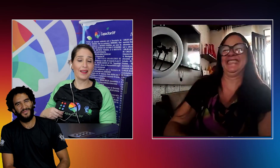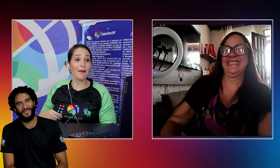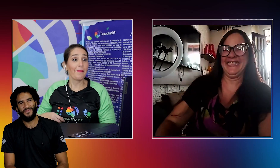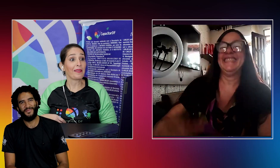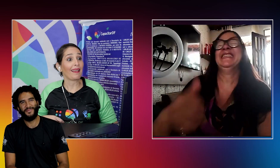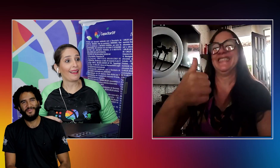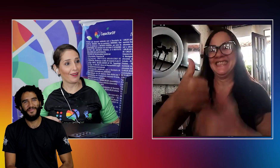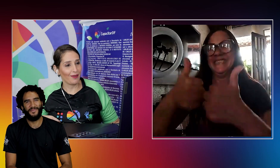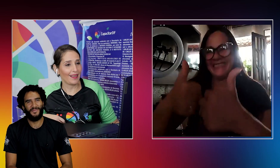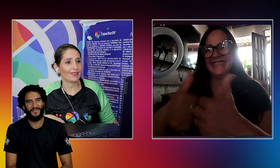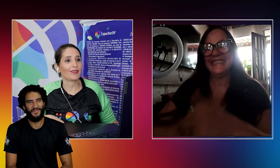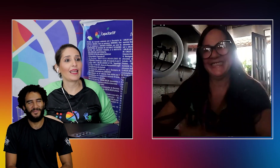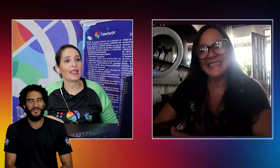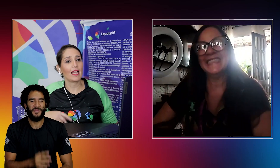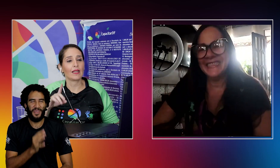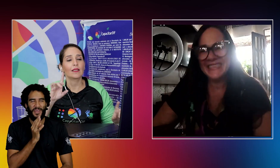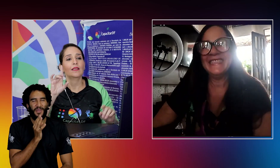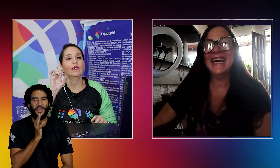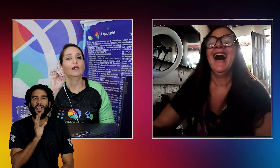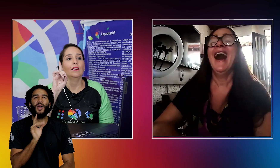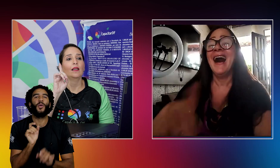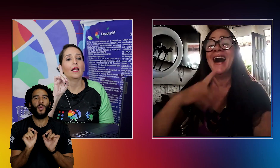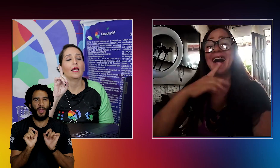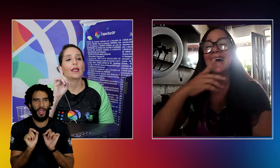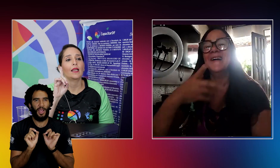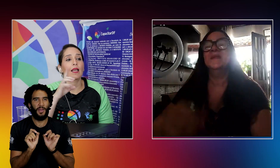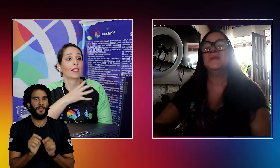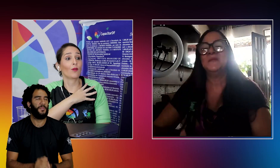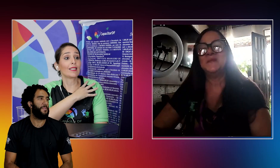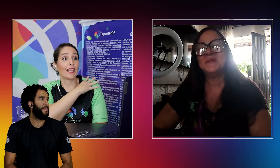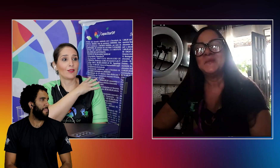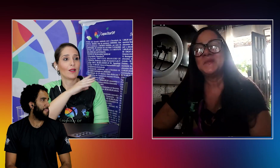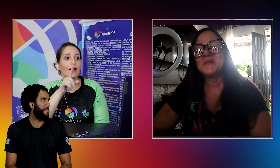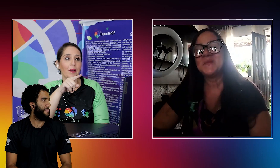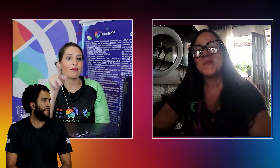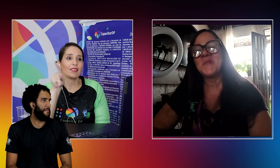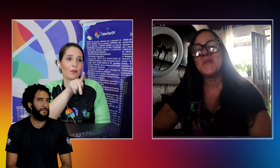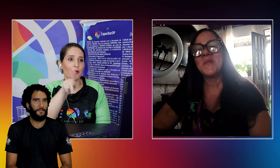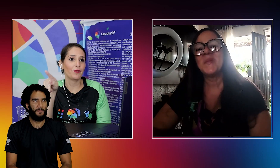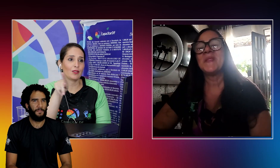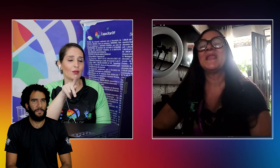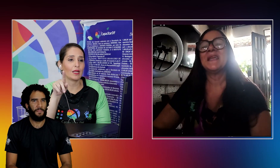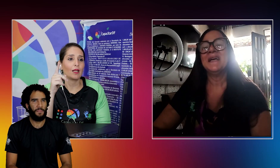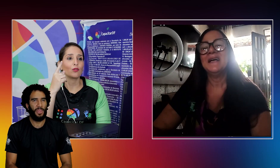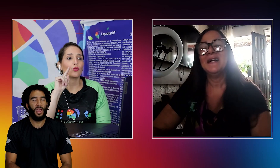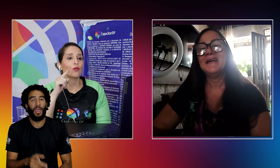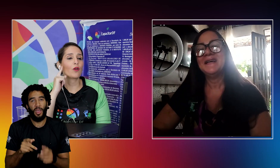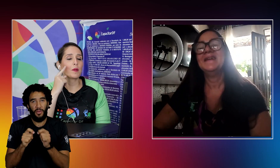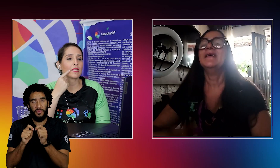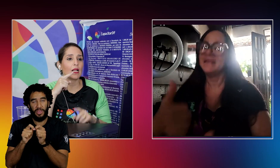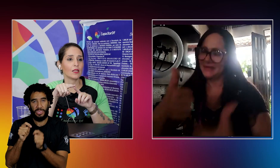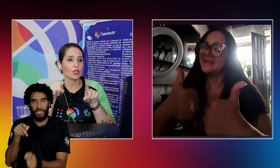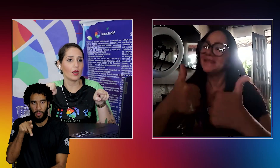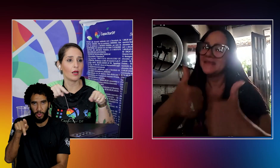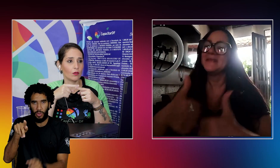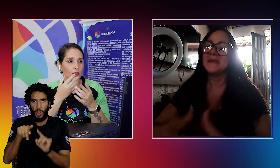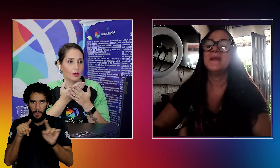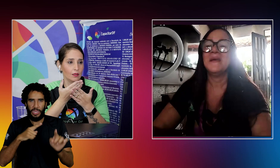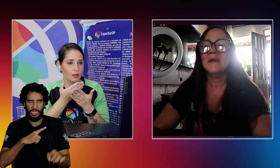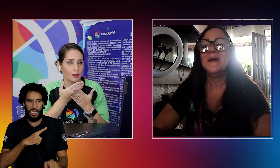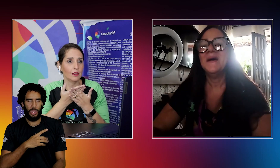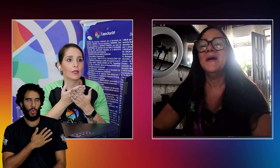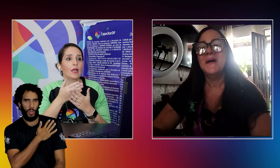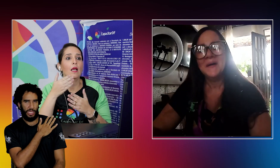Sensacional. Conheço. O que que era? Era no exército, não era na fez da professora, né? Que o surdo foi para a sala de